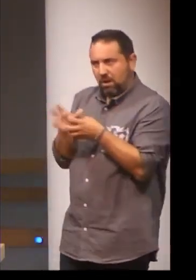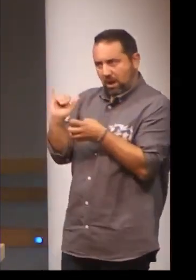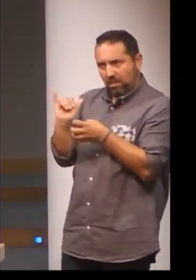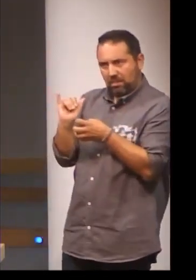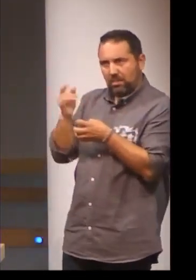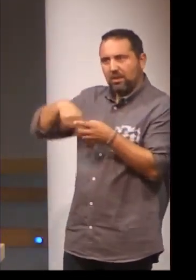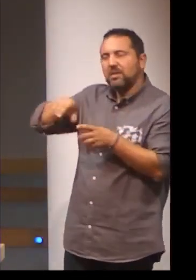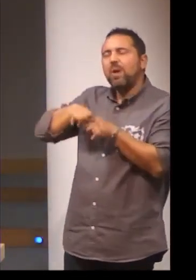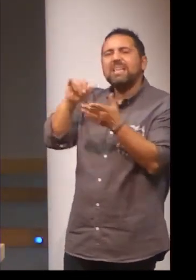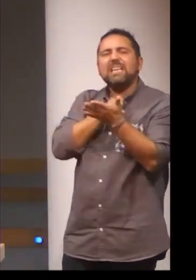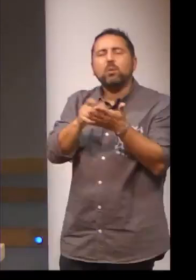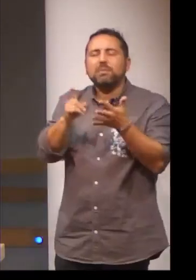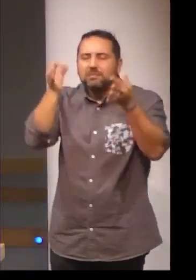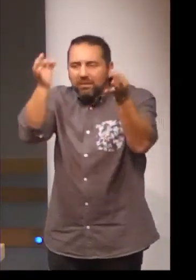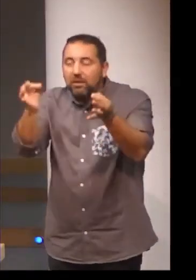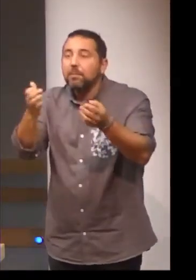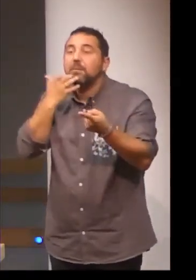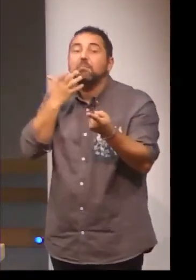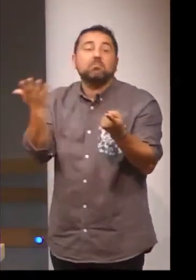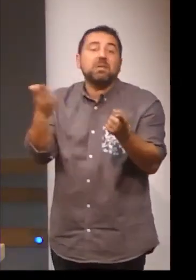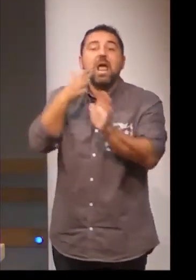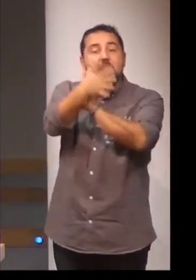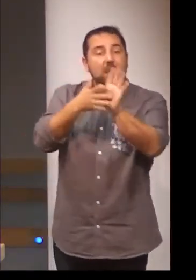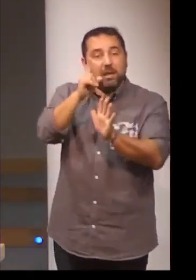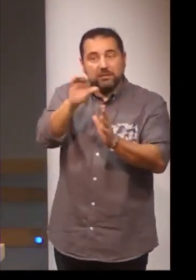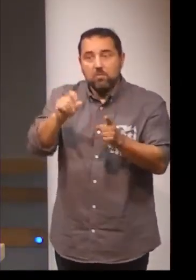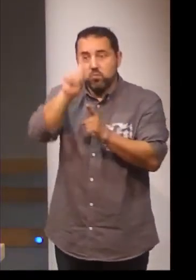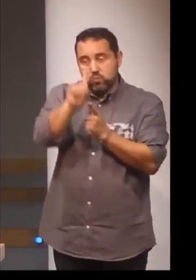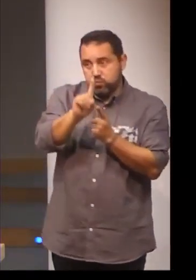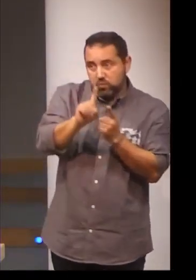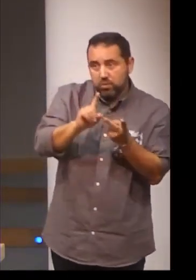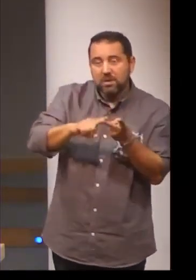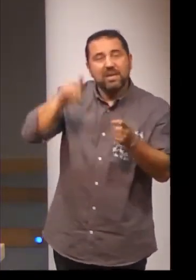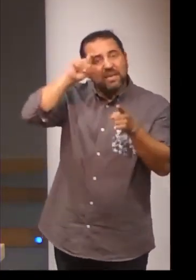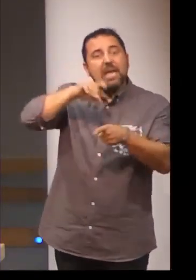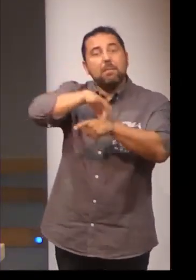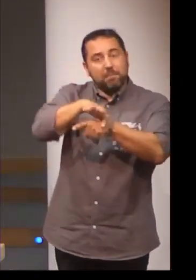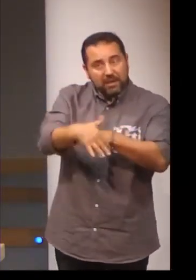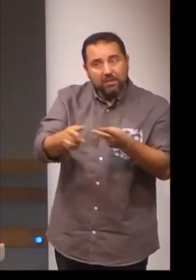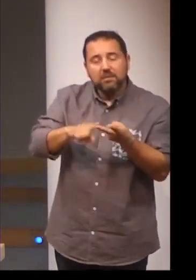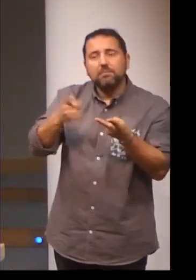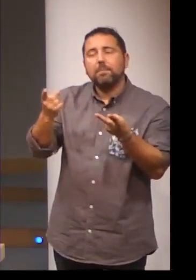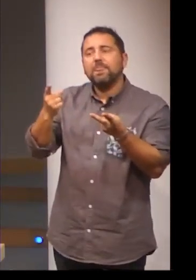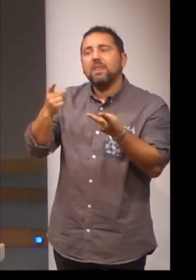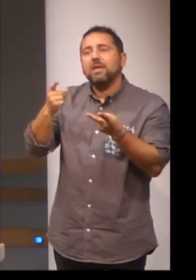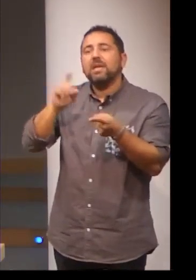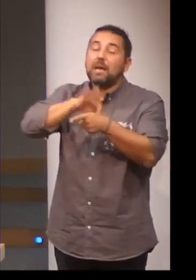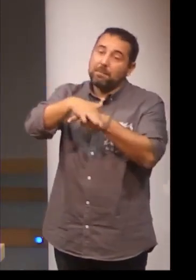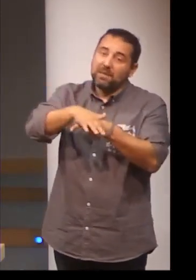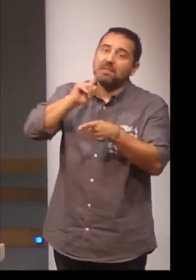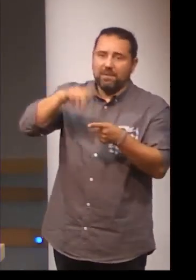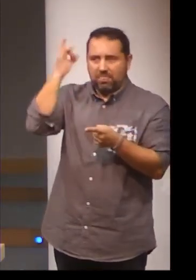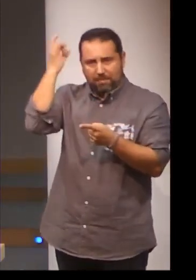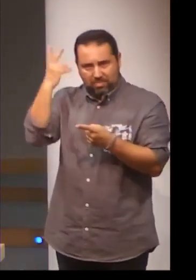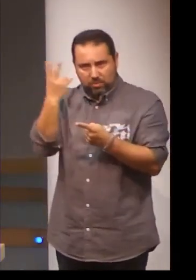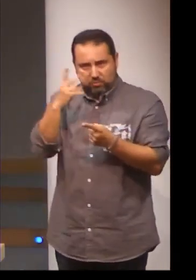asignaturas específicas. Pues en este caso estamos hablando de lengua de signos española 1, que le imparte Gema Píriz, bueno, le imparte Gema Píriz y David